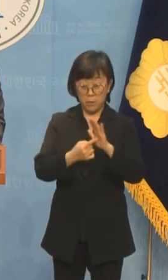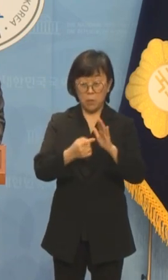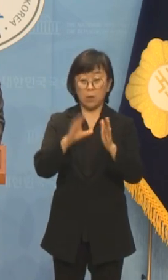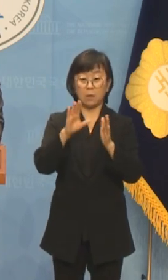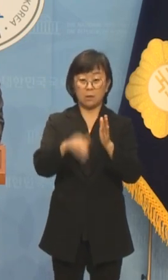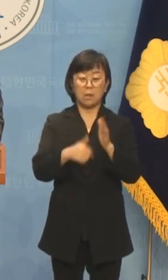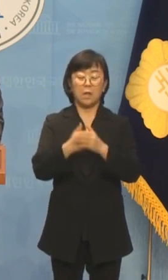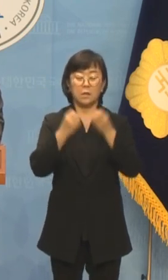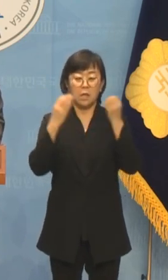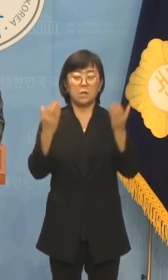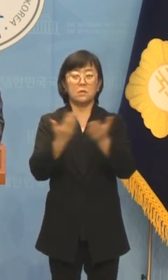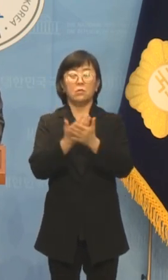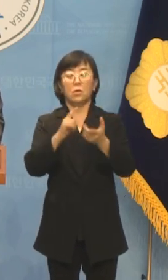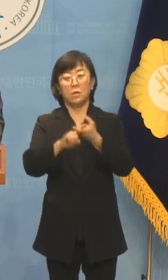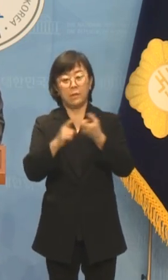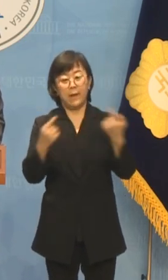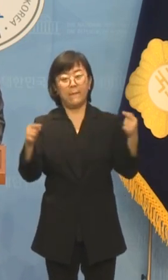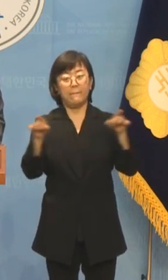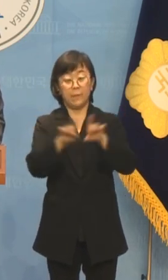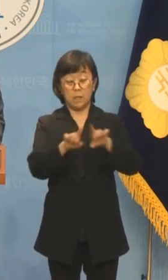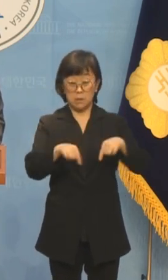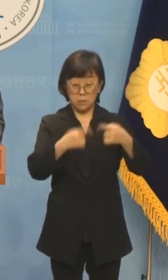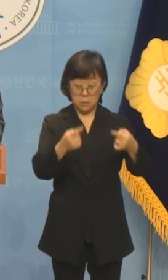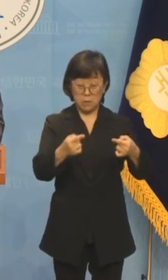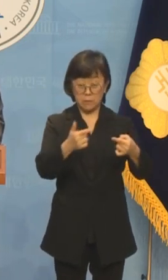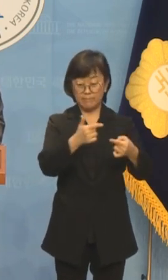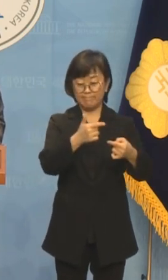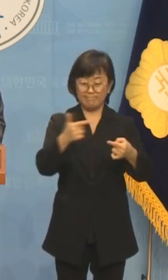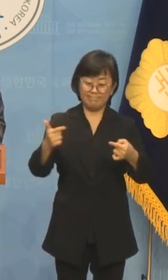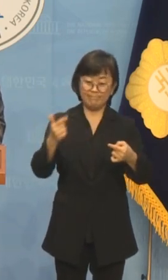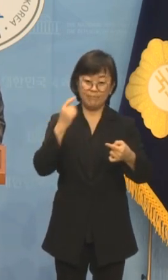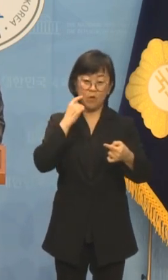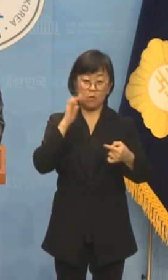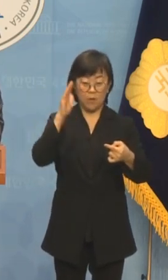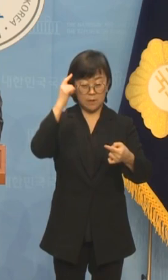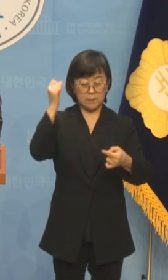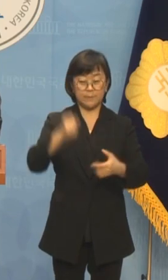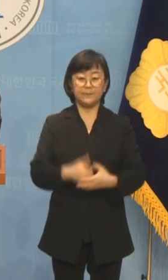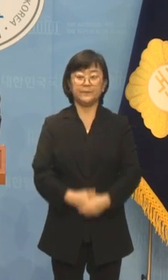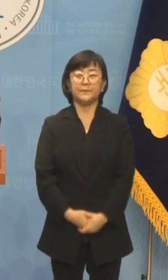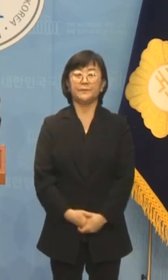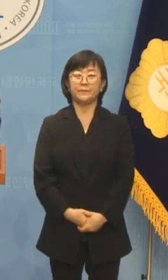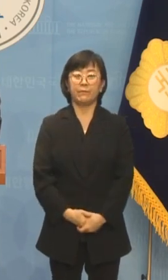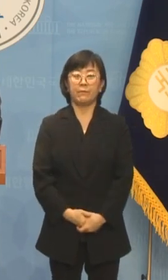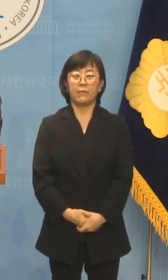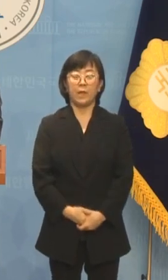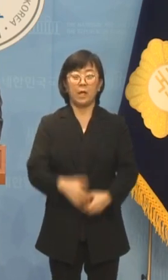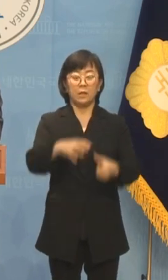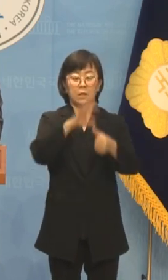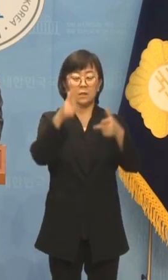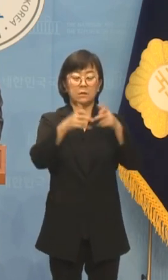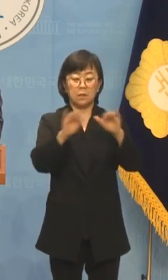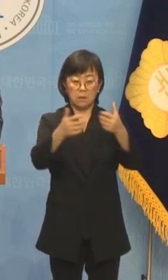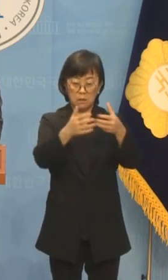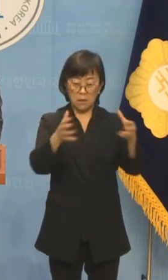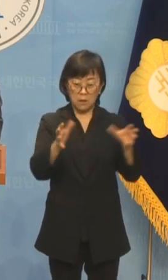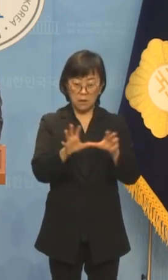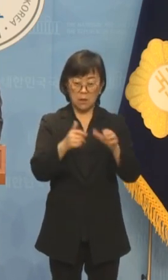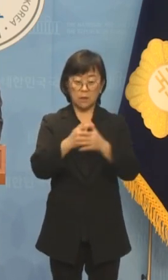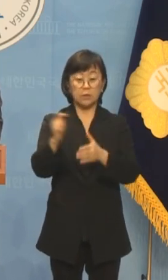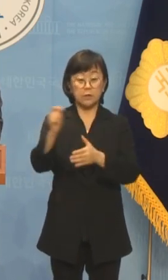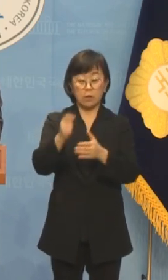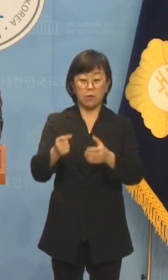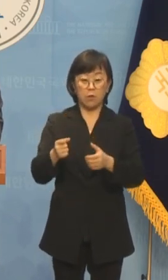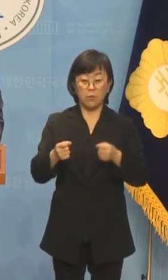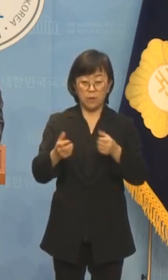있어 새진보연합이 함께 할 수 있어서 무한한 영광으로 생각합니다. 탈시설 장애인당의 장애인 택시